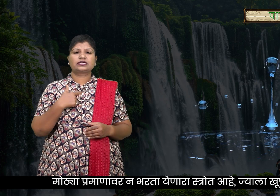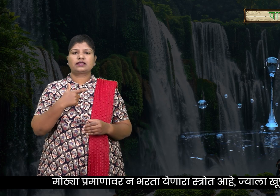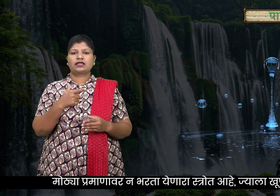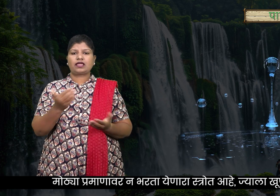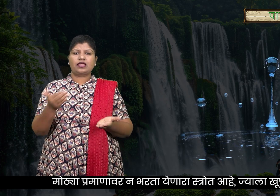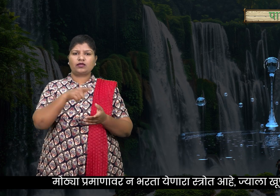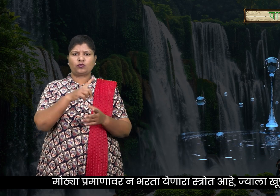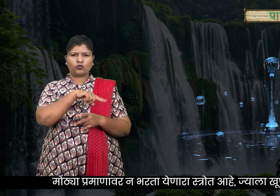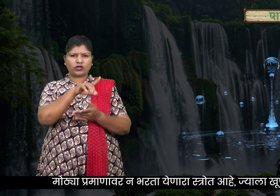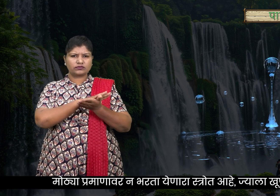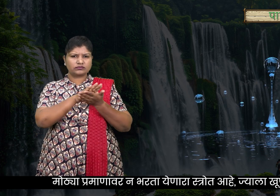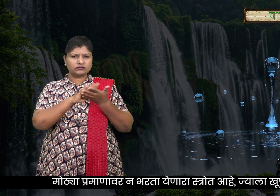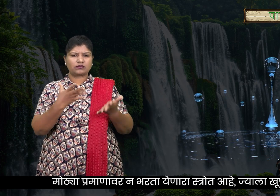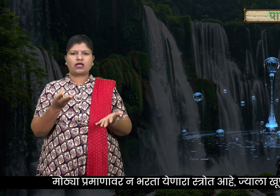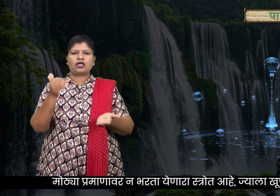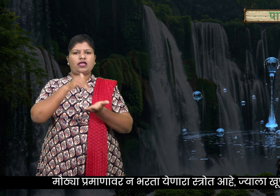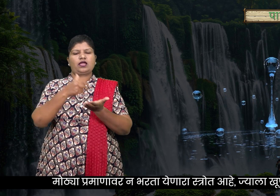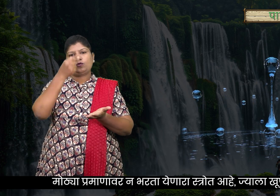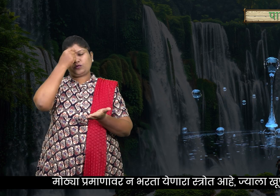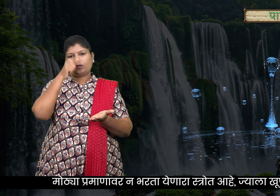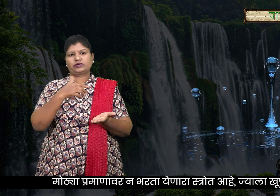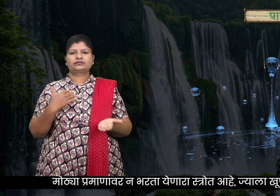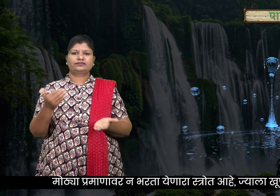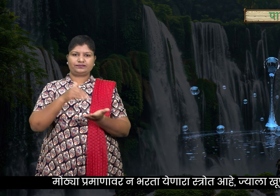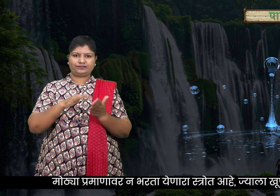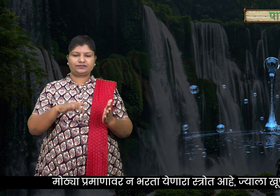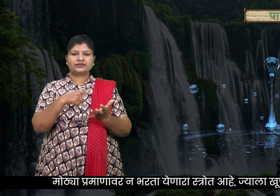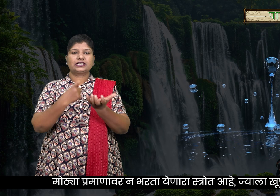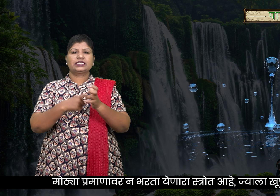आहे, ज्याला खूप पर्याय आहेत.